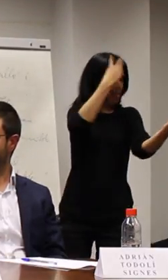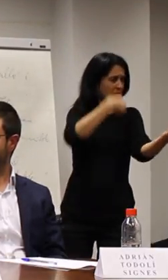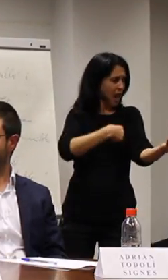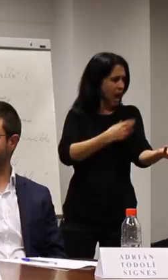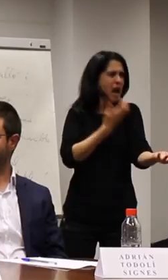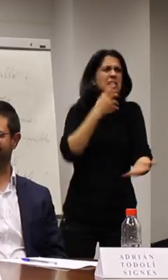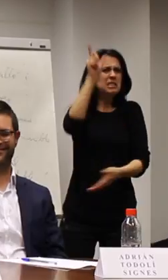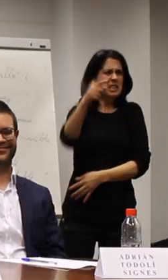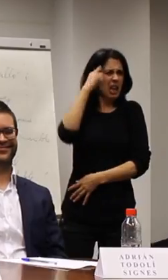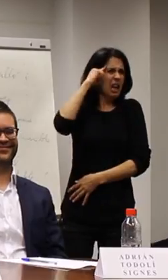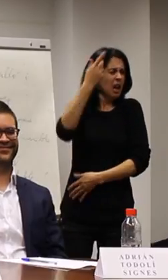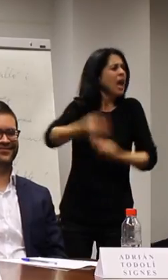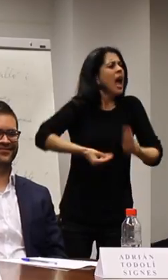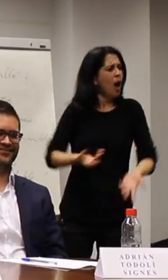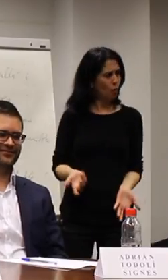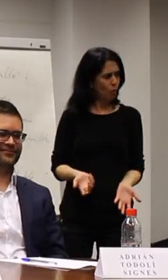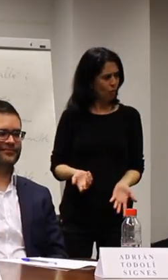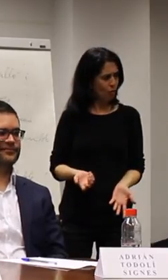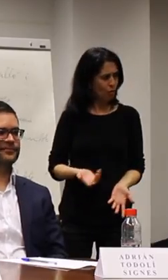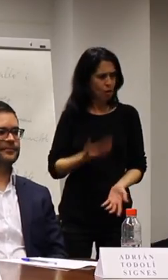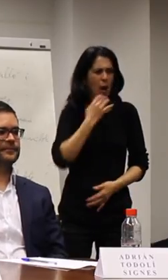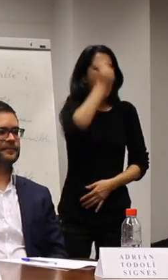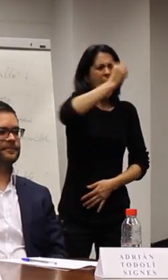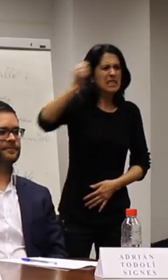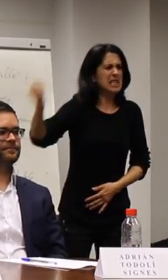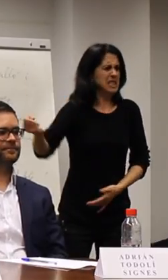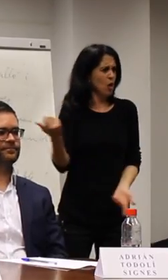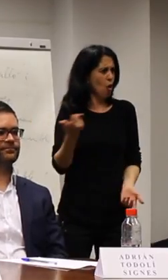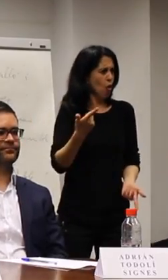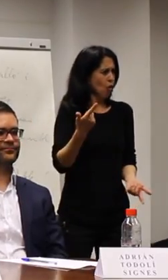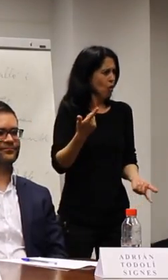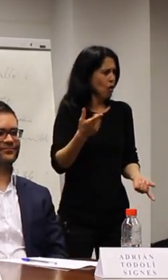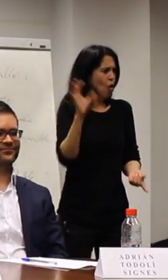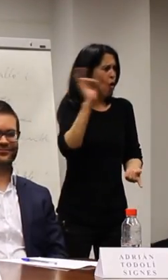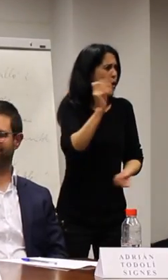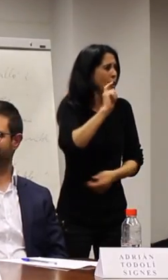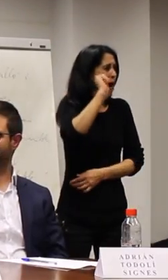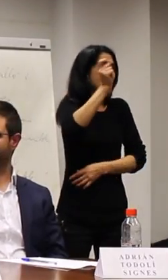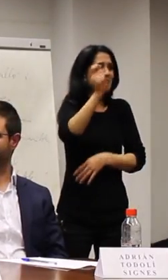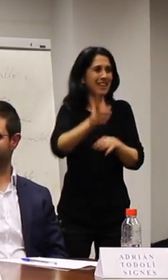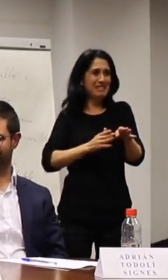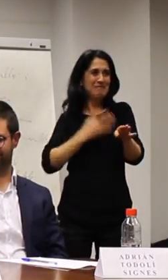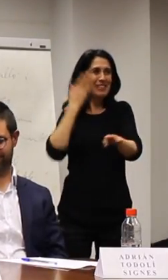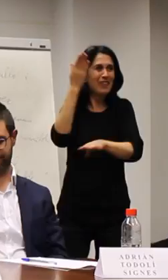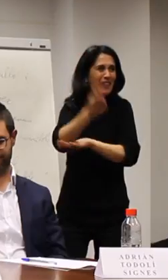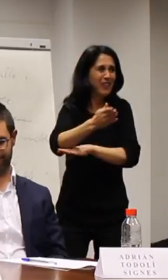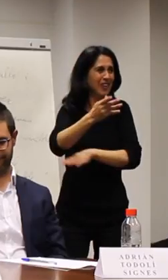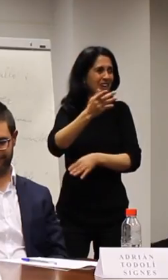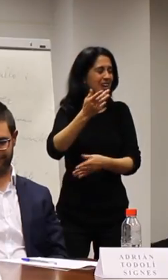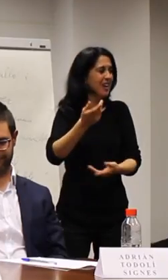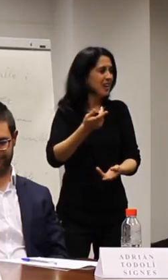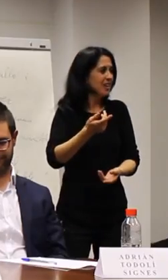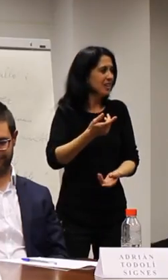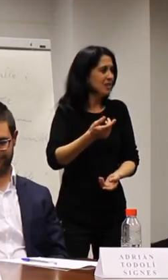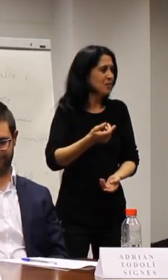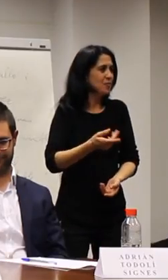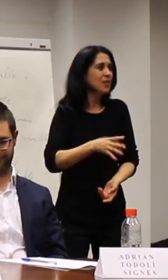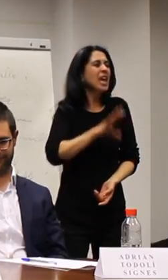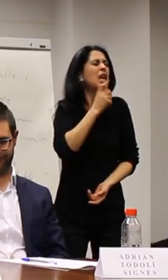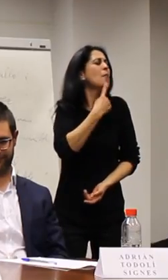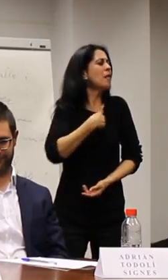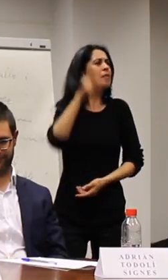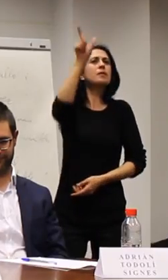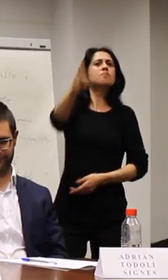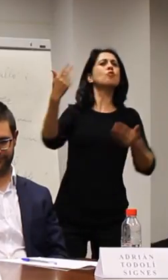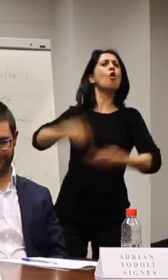un psicópata, asesino en serie, en un apartamento, ¿quién me garantiza luego aquí la